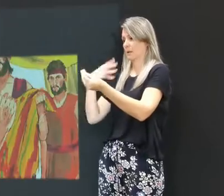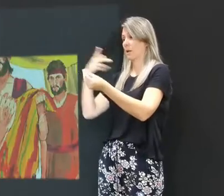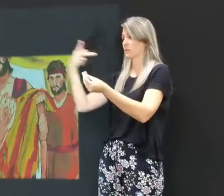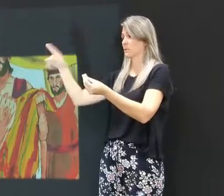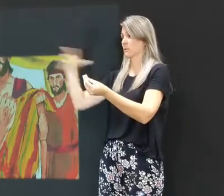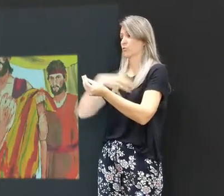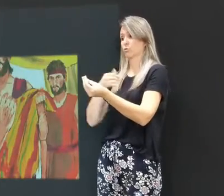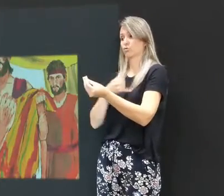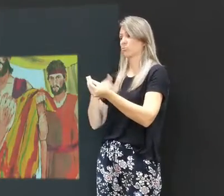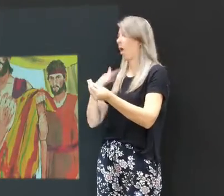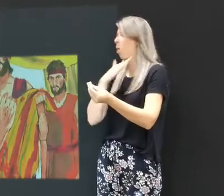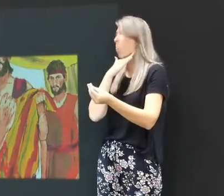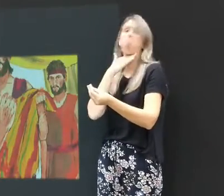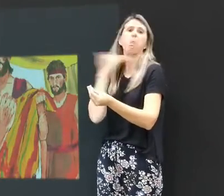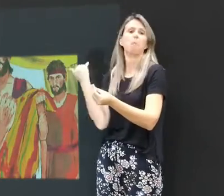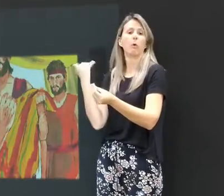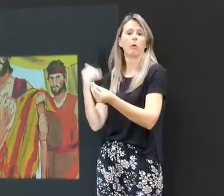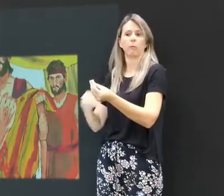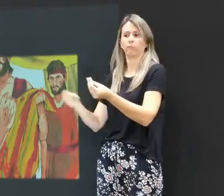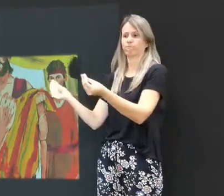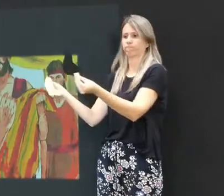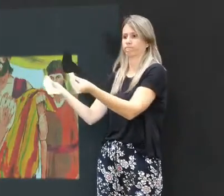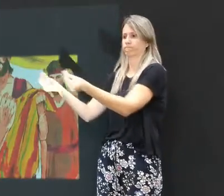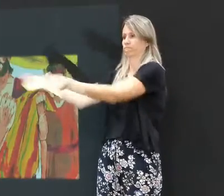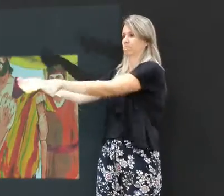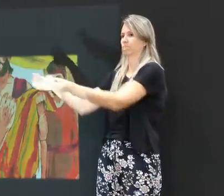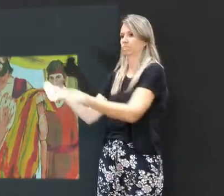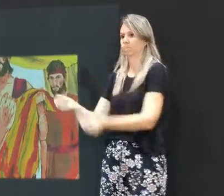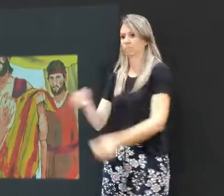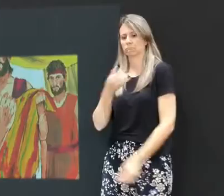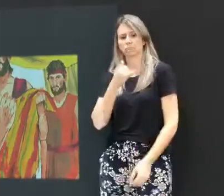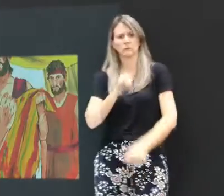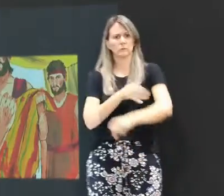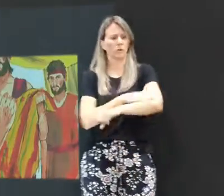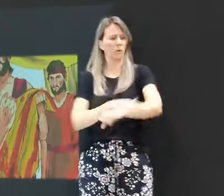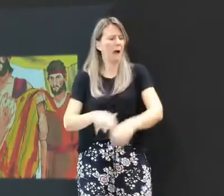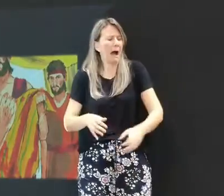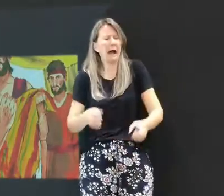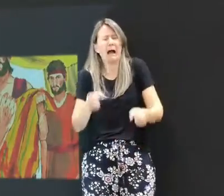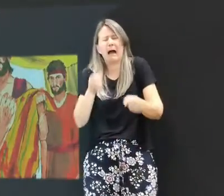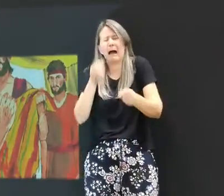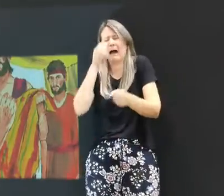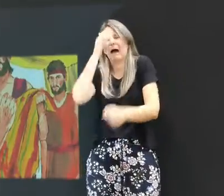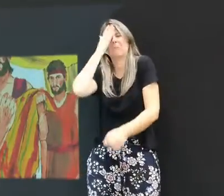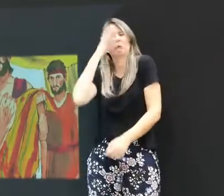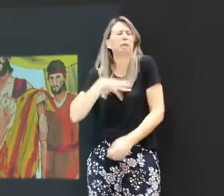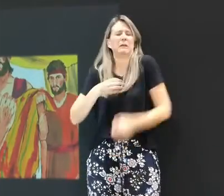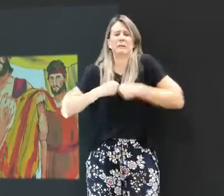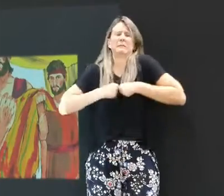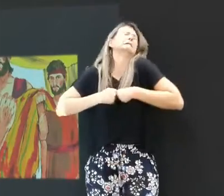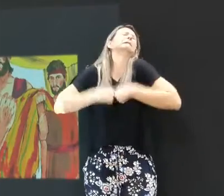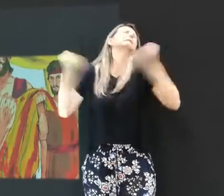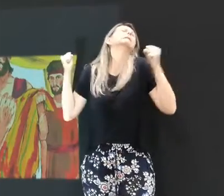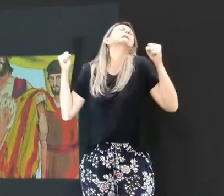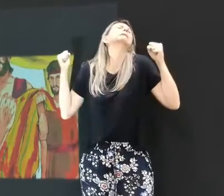túnica, os irmãos falaram, pai, teu filho morreu. E ele, no momento, ele rasgou